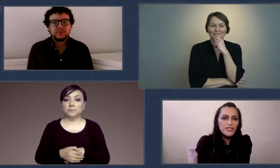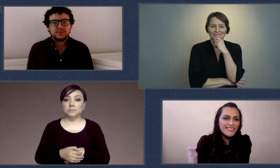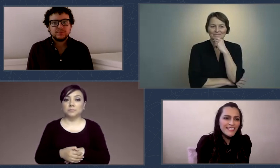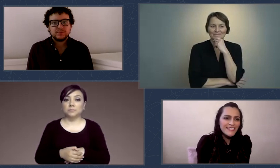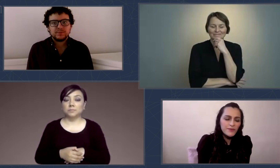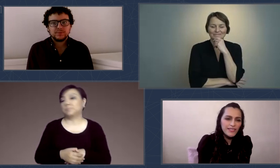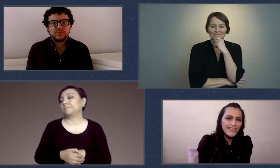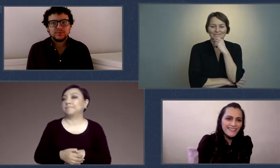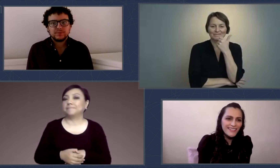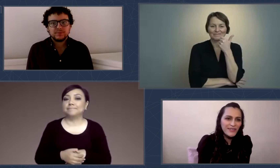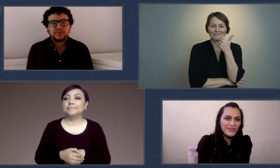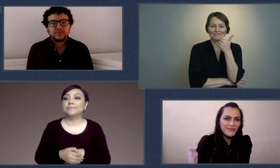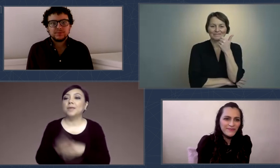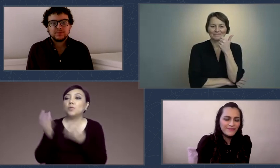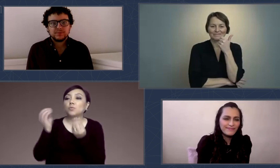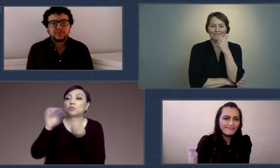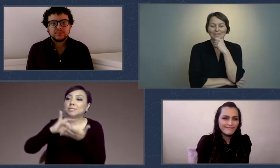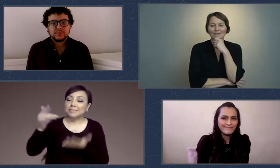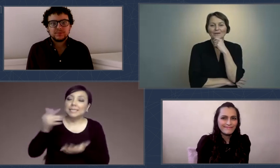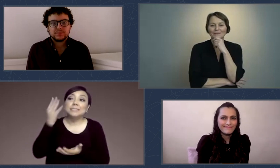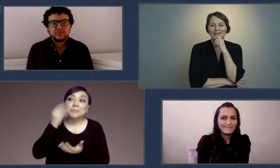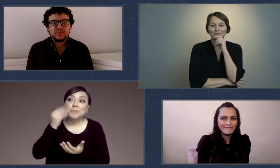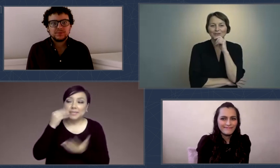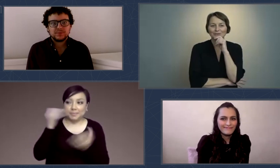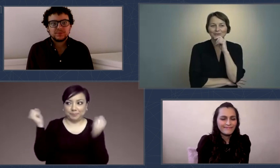Pues muchas gracias, Maya. Hasta luego.